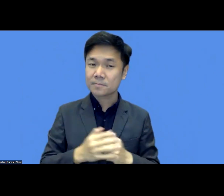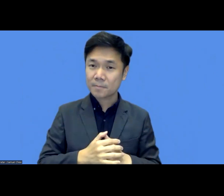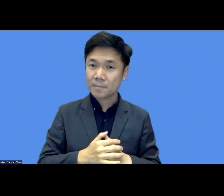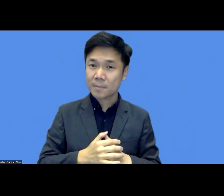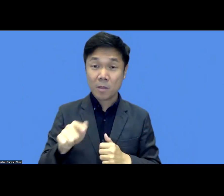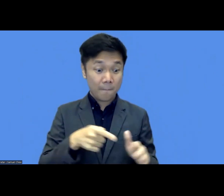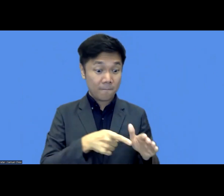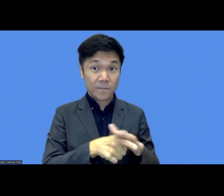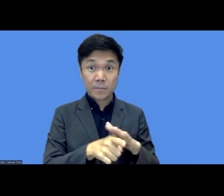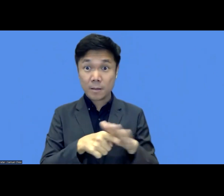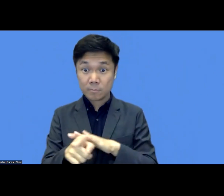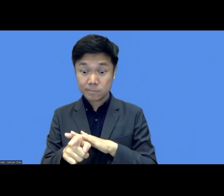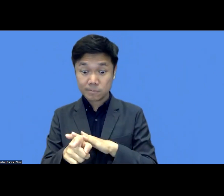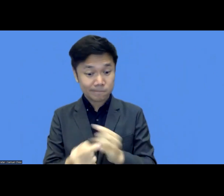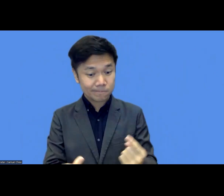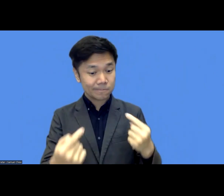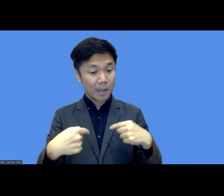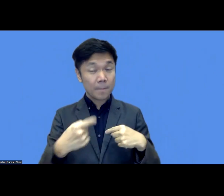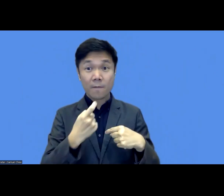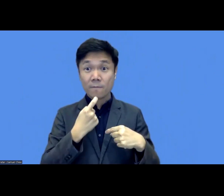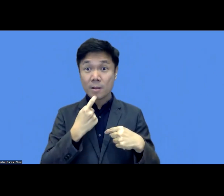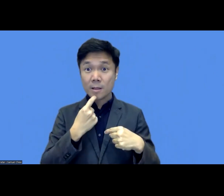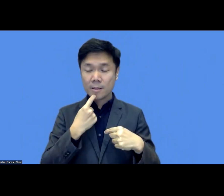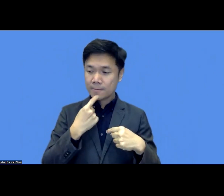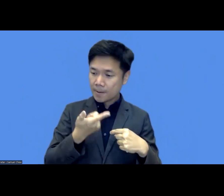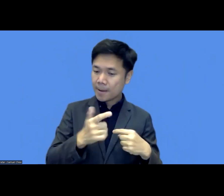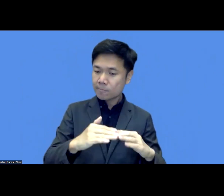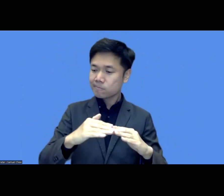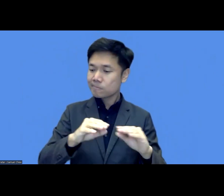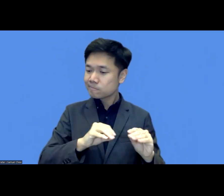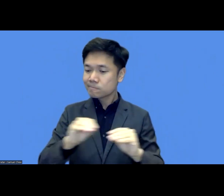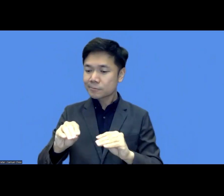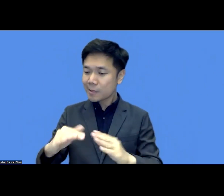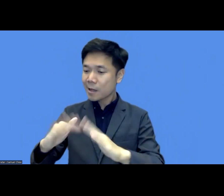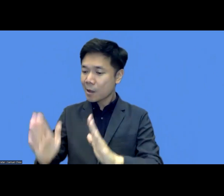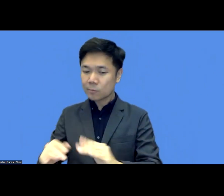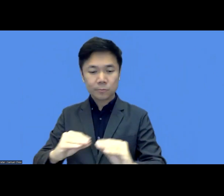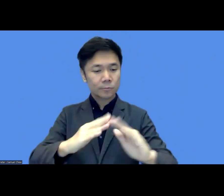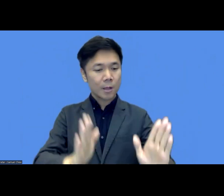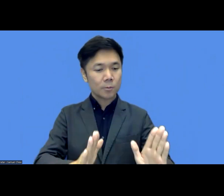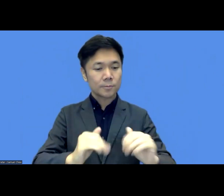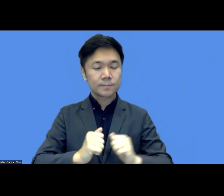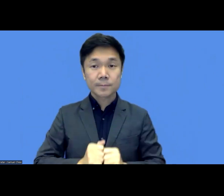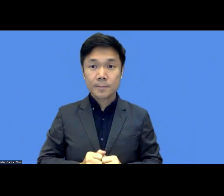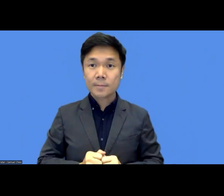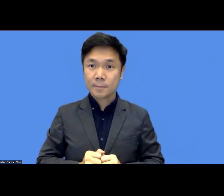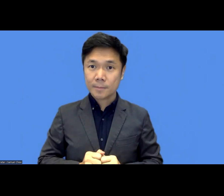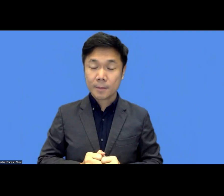de ampliar los espacios para refugiados y también hemos prometido